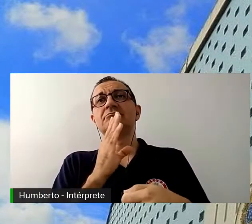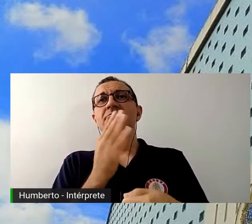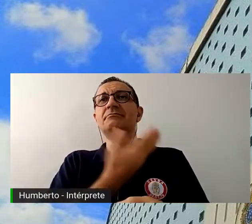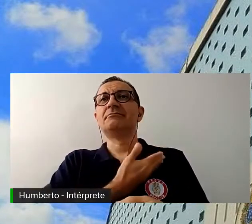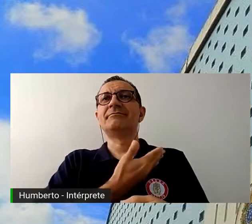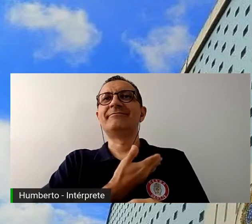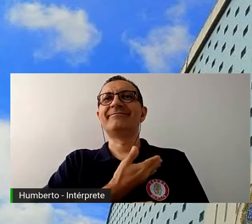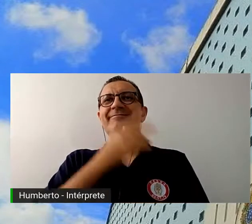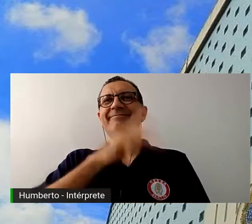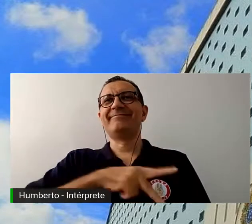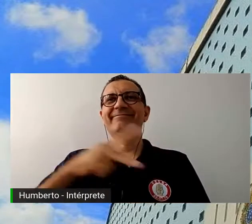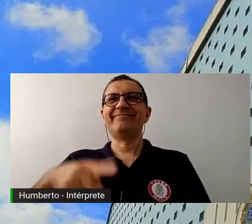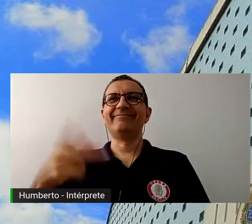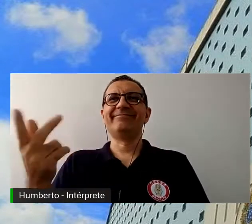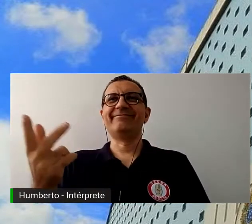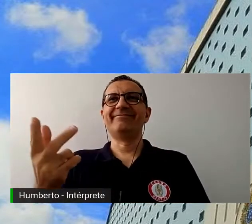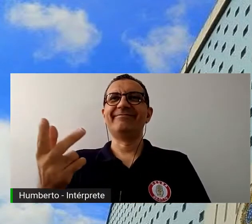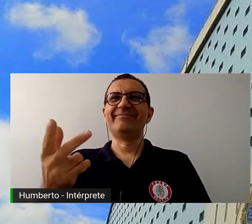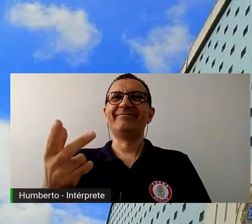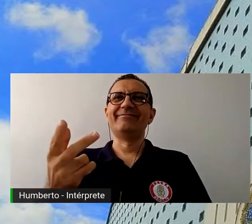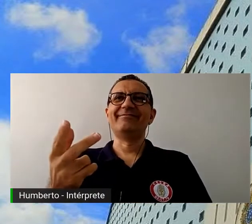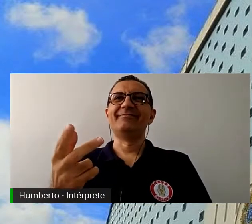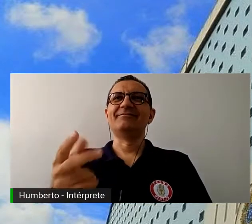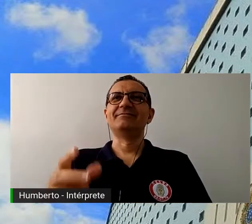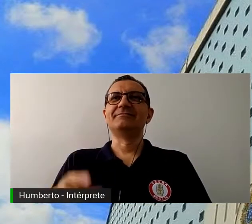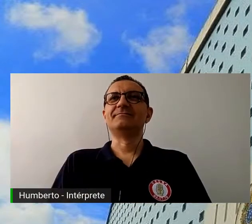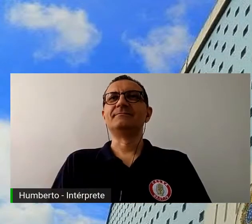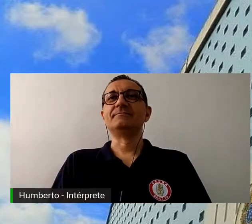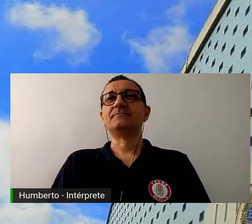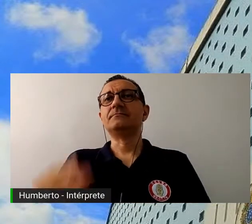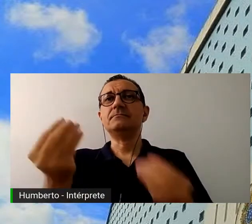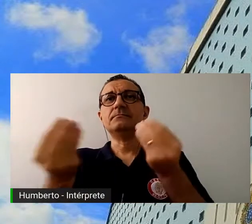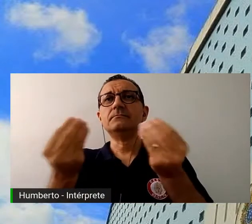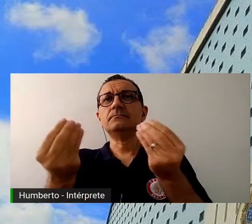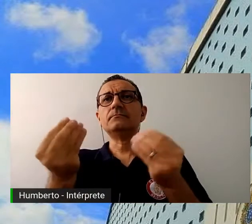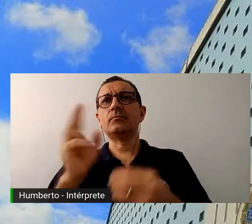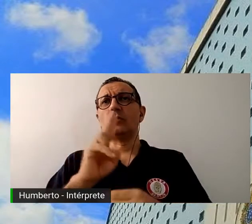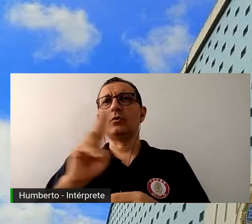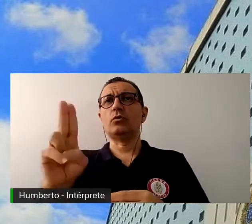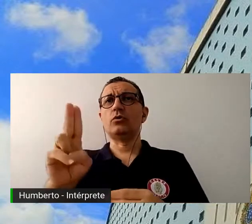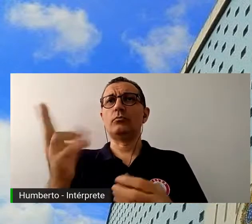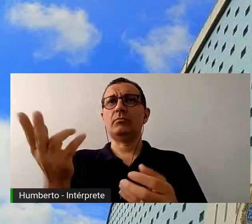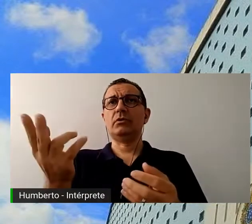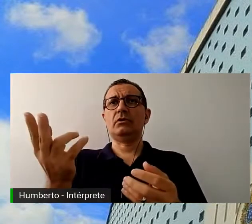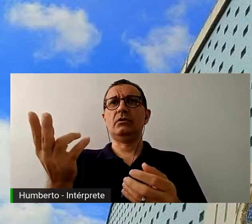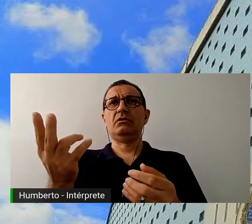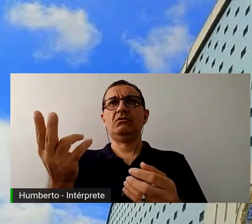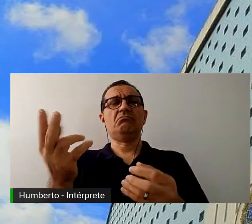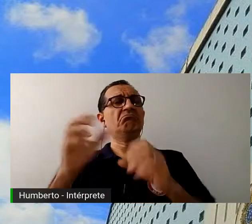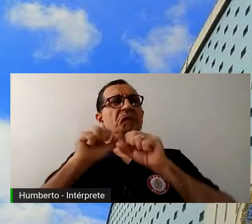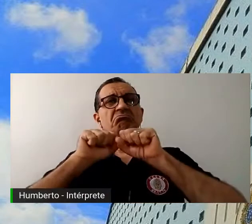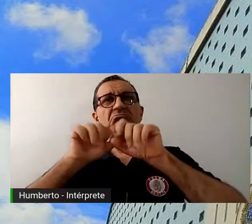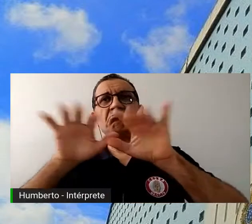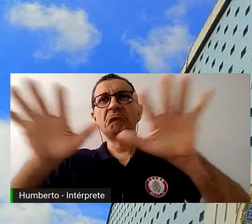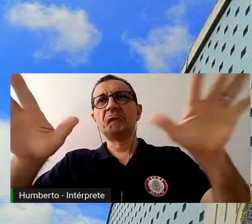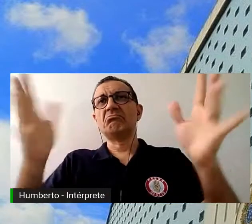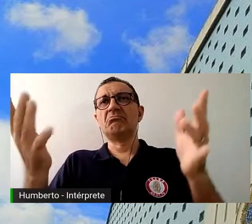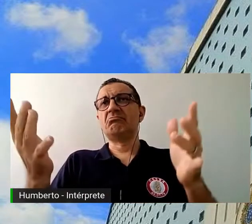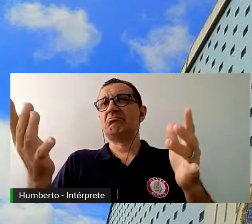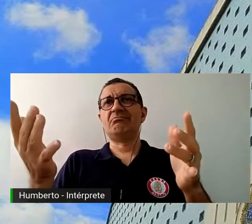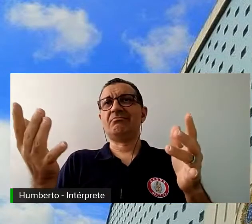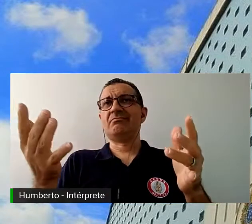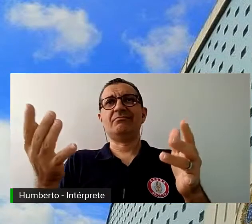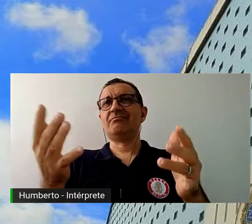professor reconhecido Gaudêncio Frigoto. Porque os fenômenos não se dão a conhecer de imediato apenas por isso.